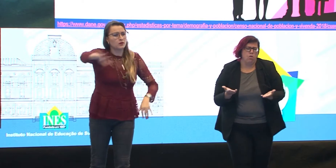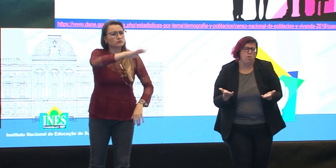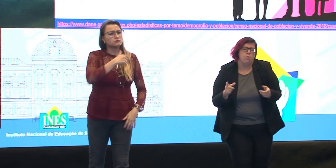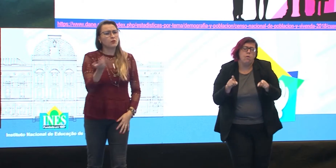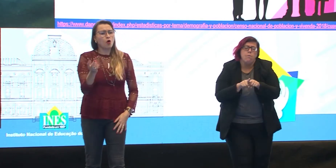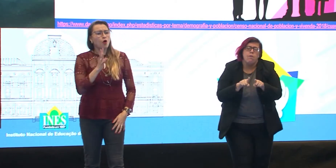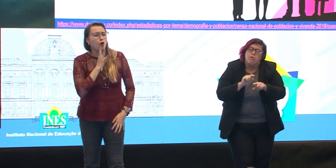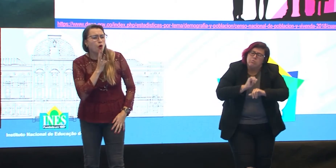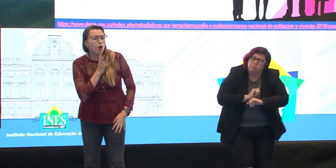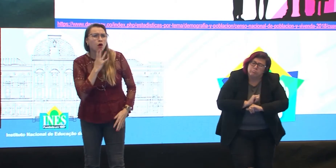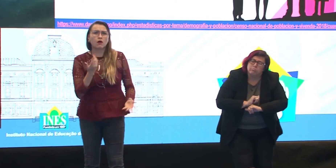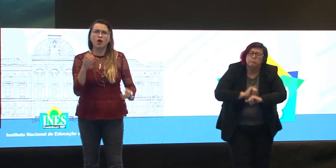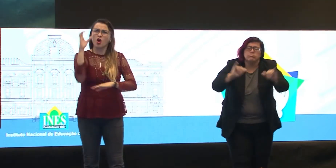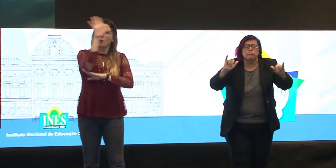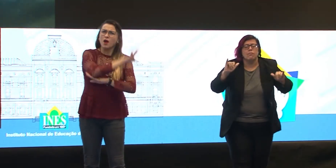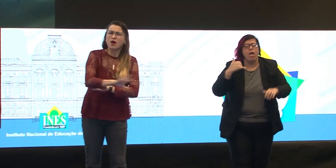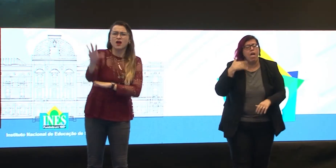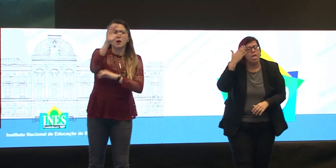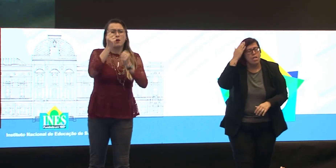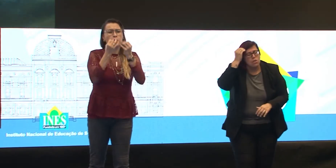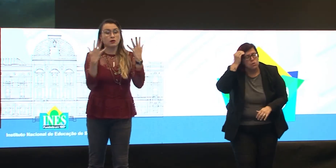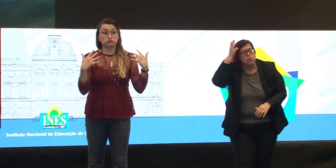Não, anteriormente.